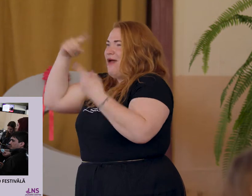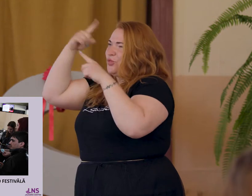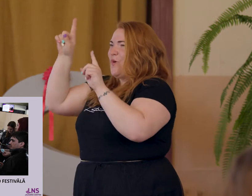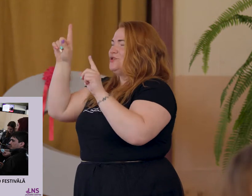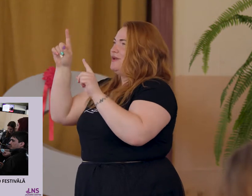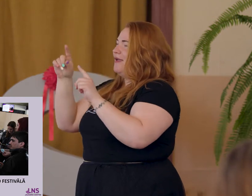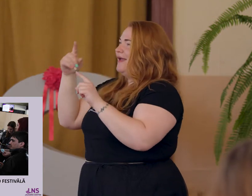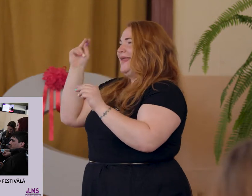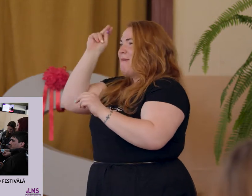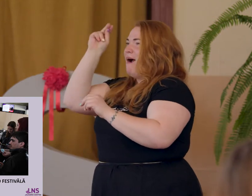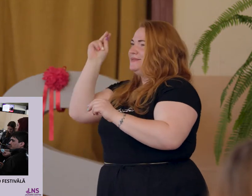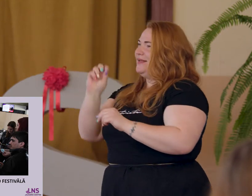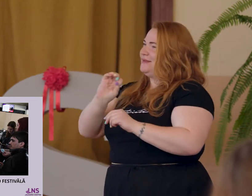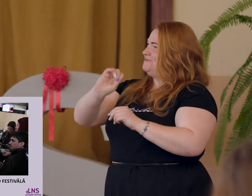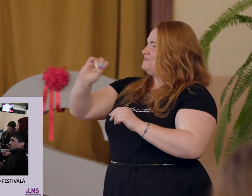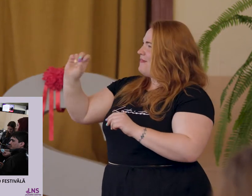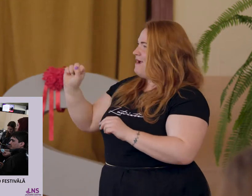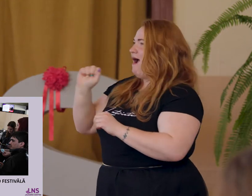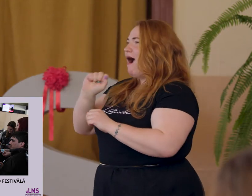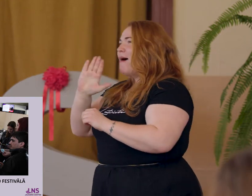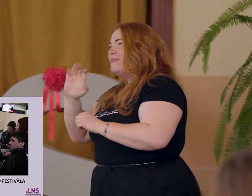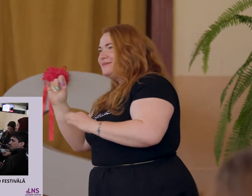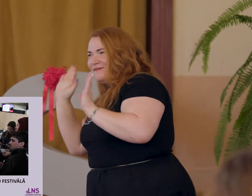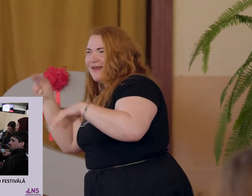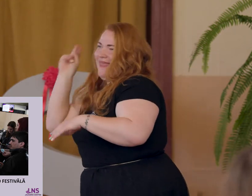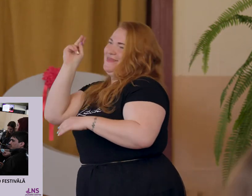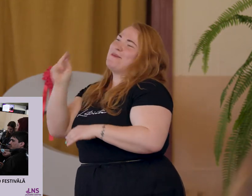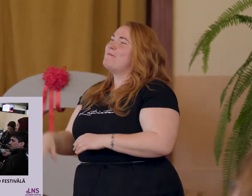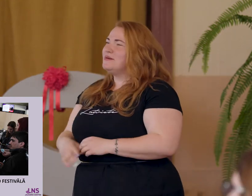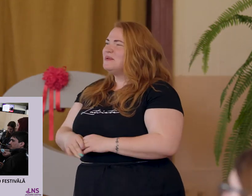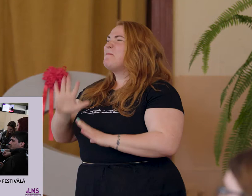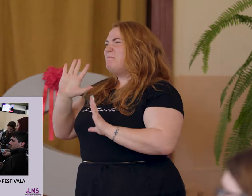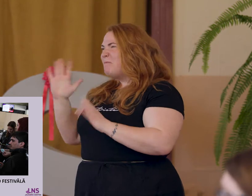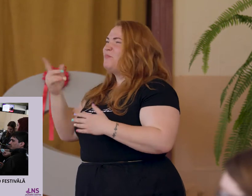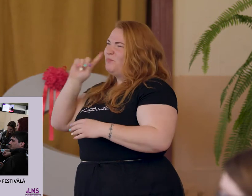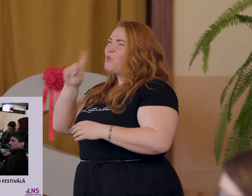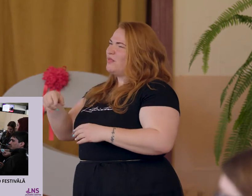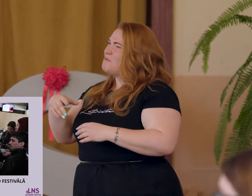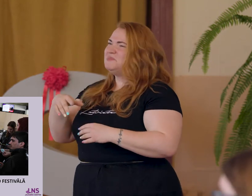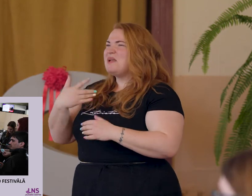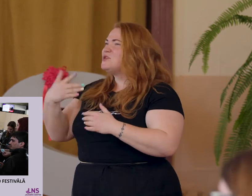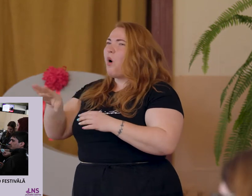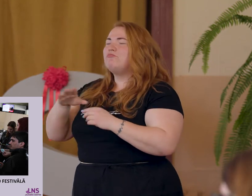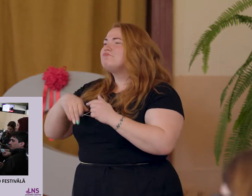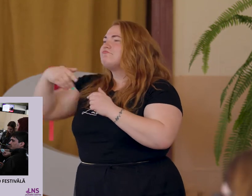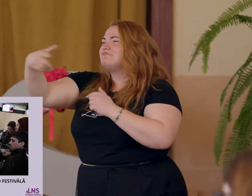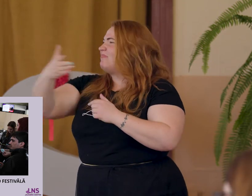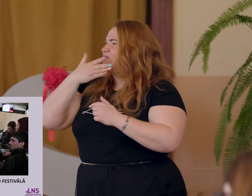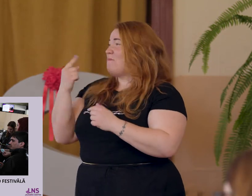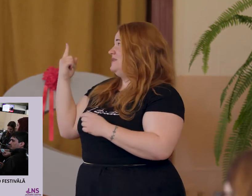parādījām, radījām, radoši zīmējām un arī mācījām burtus daktilēt, kā tēma jaunieši iesaistās.